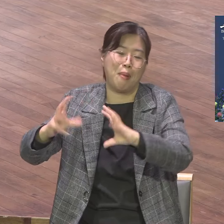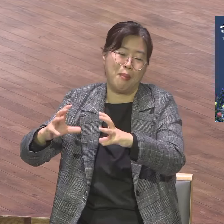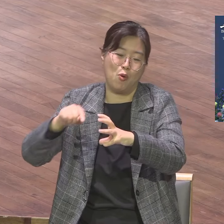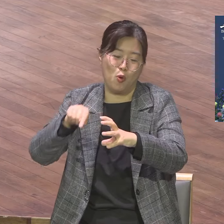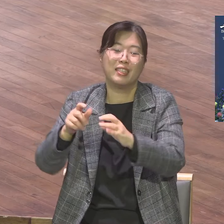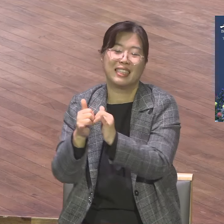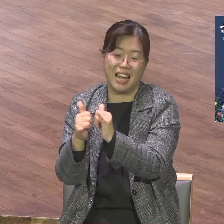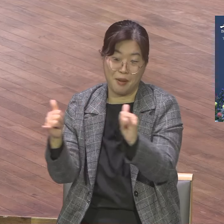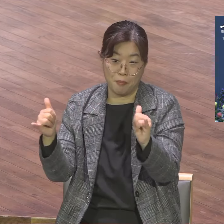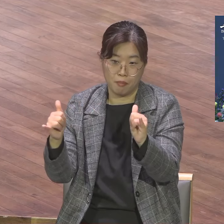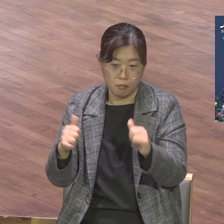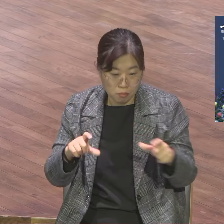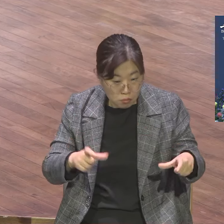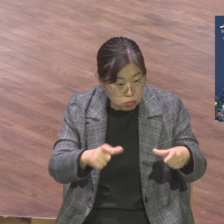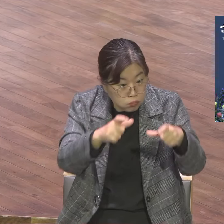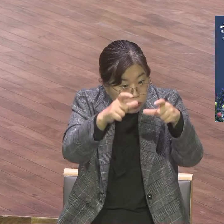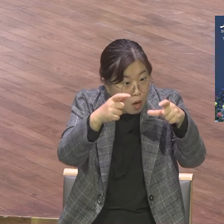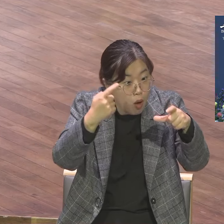하나님을 대적한 거예요.